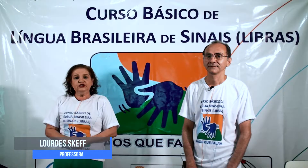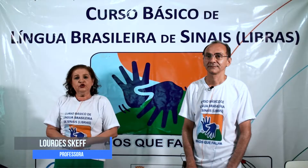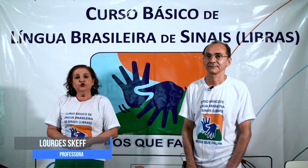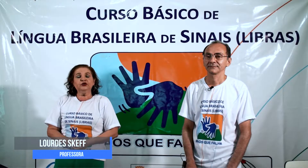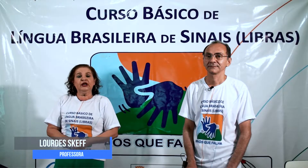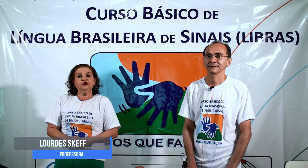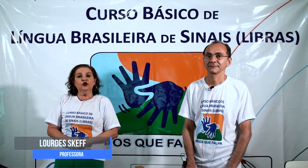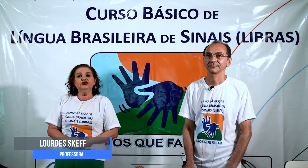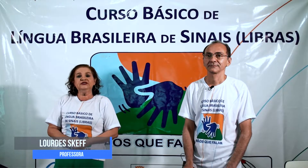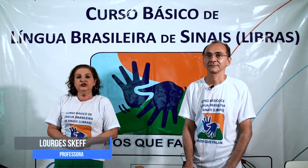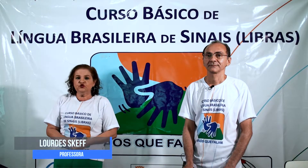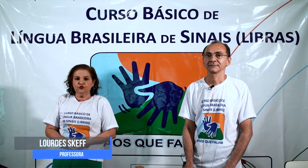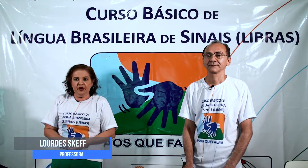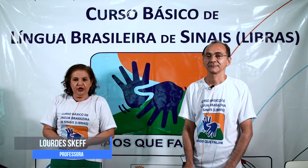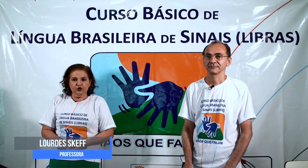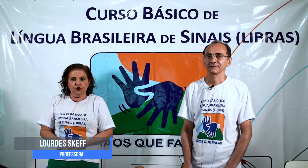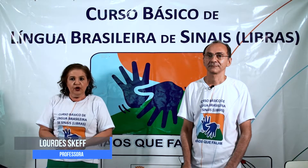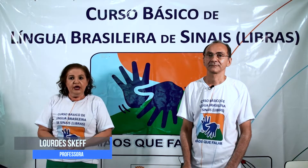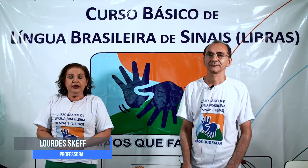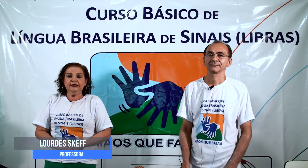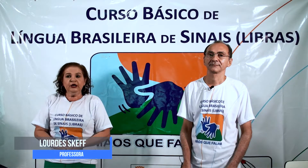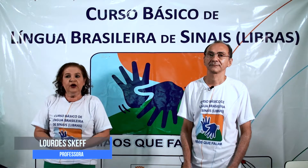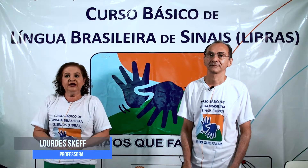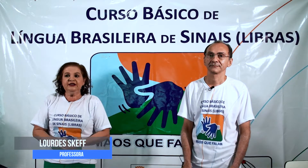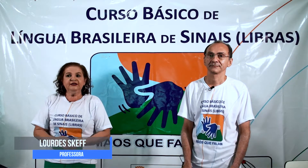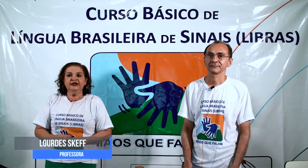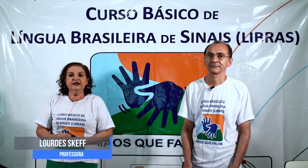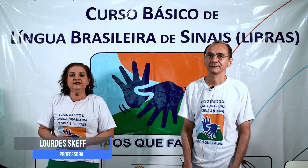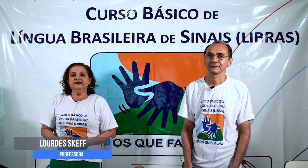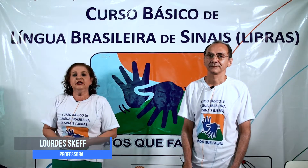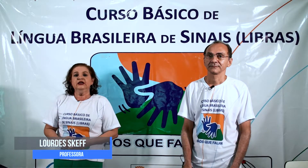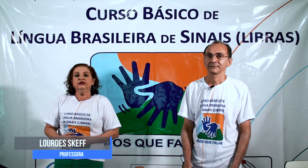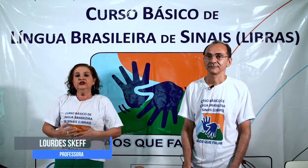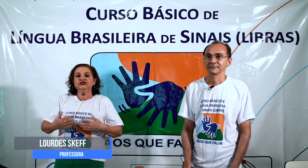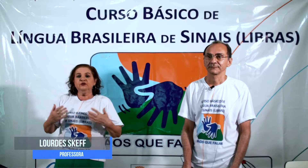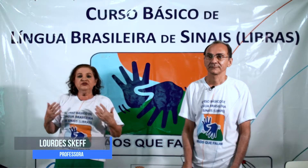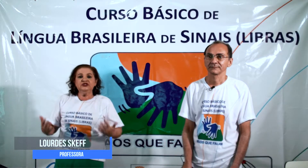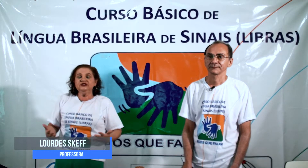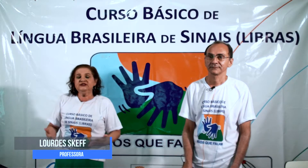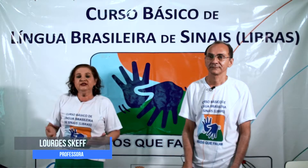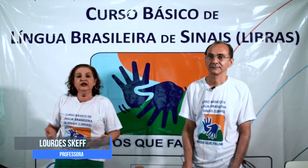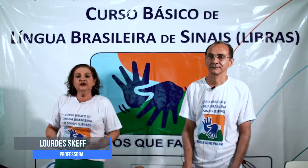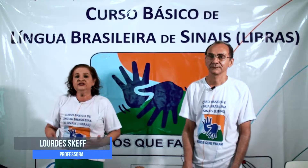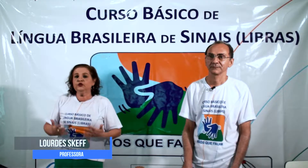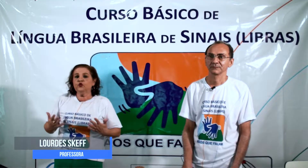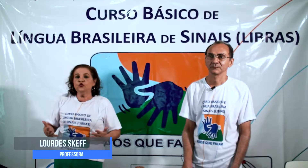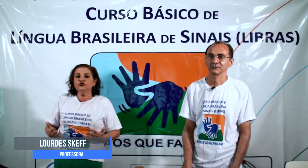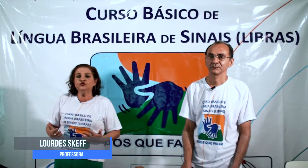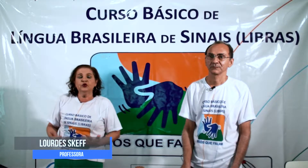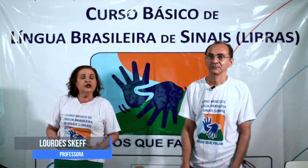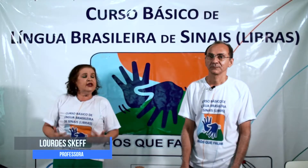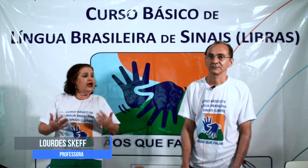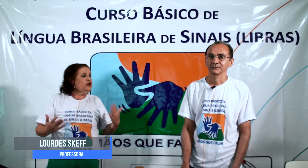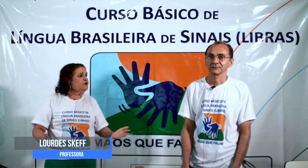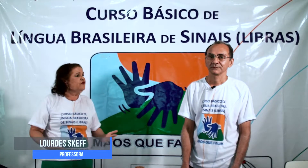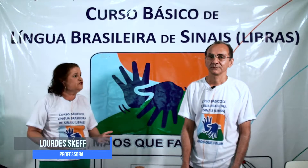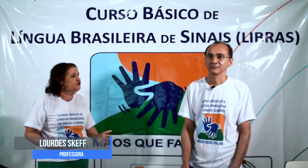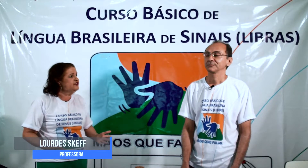Instituto Católico de Ensino Superior, então, aqui dentro de Teresina. Então, estamos iniciando esse curso. E aí, professor